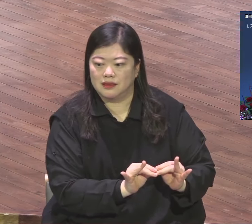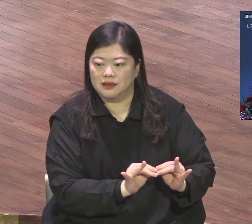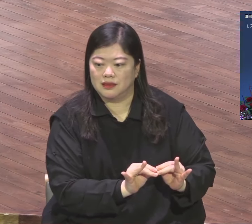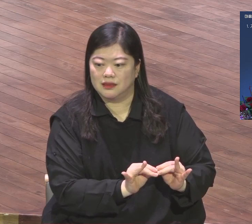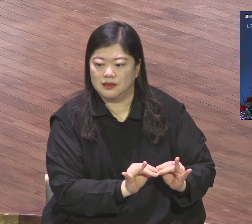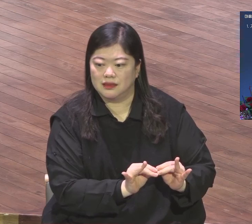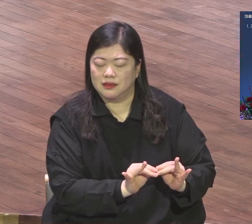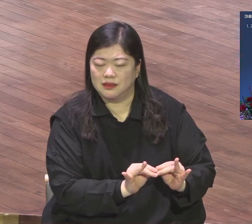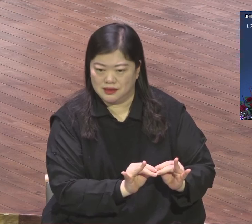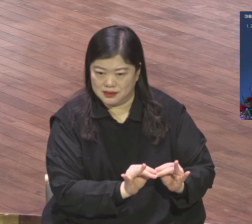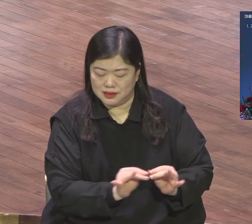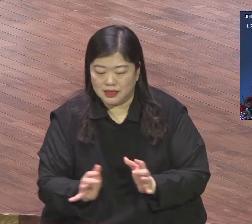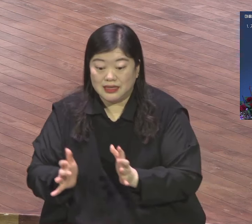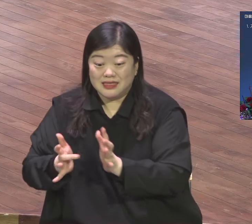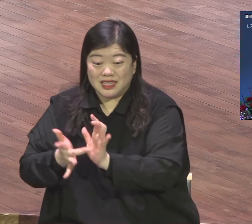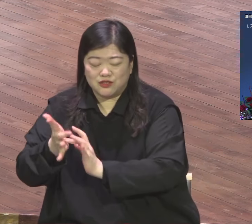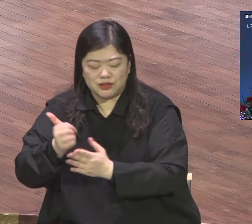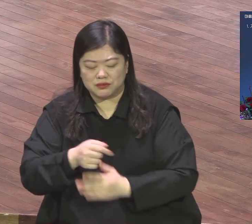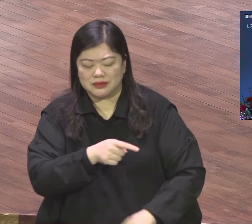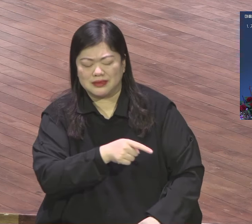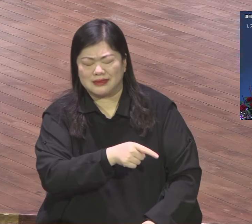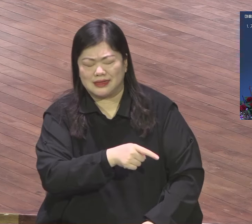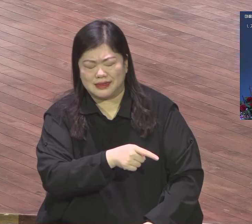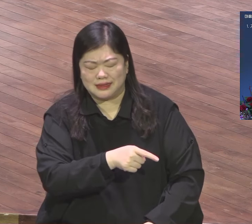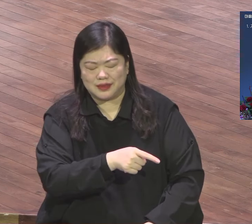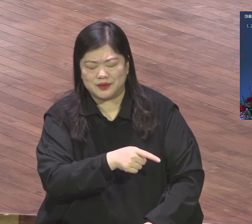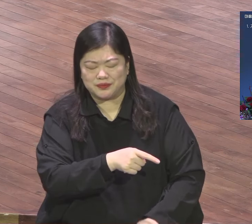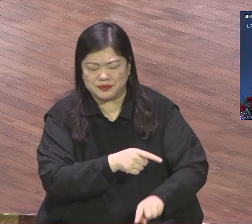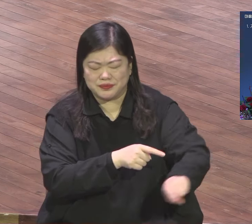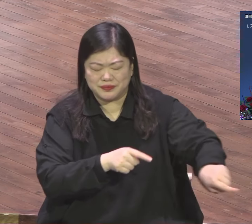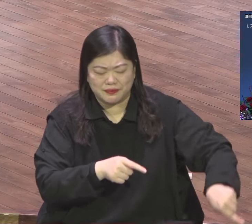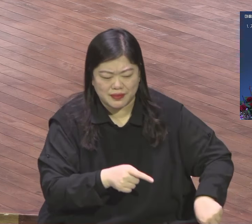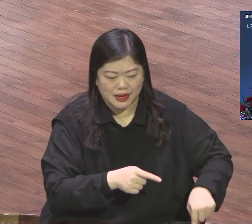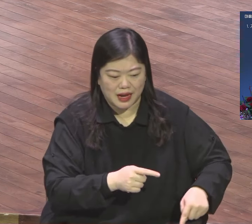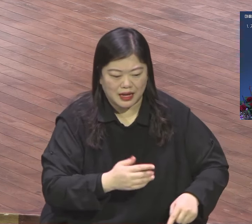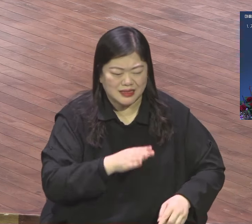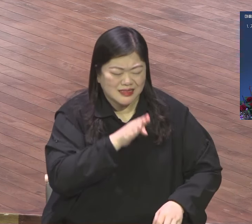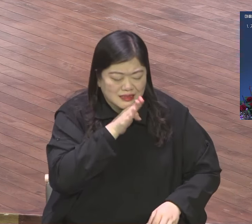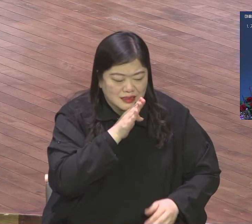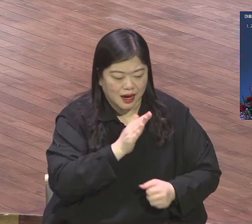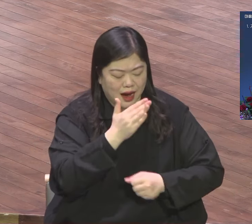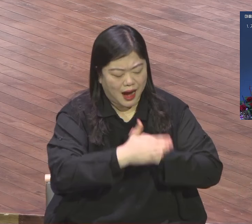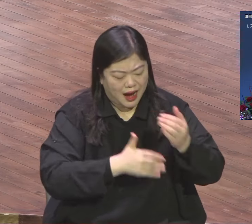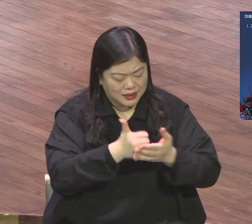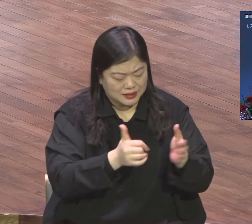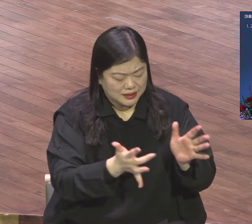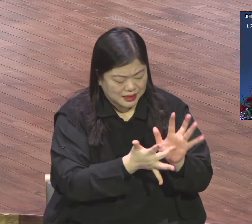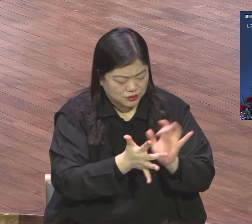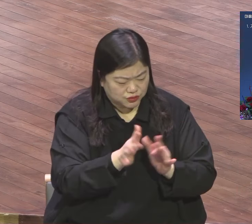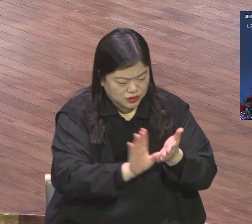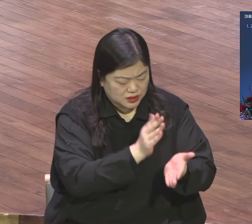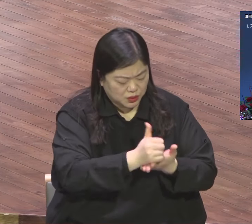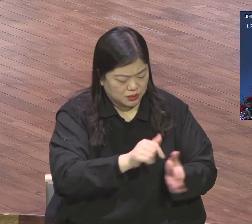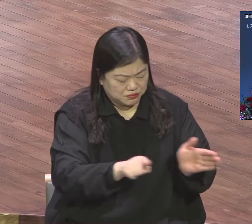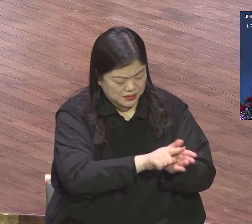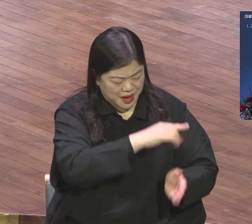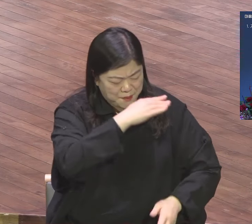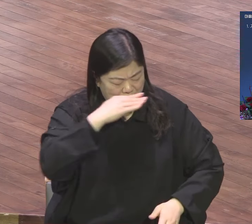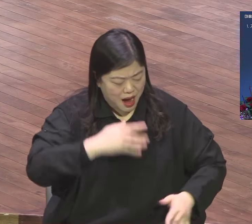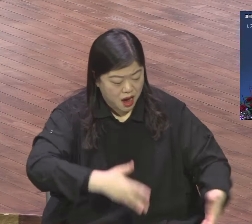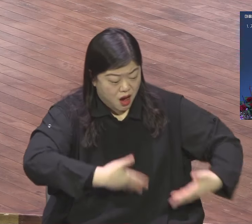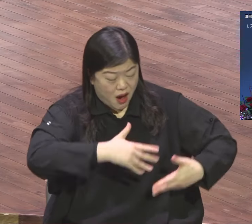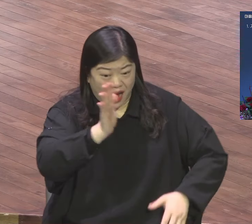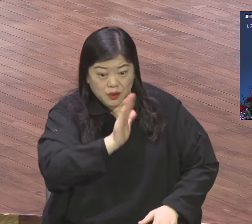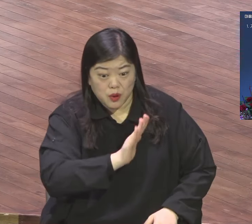정치적 모든 문제, 육신적인 모든 문제를 해결해 주실 것이라고 그렇게 생각을 했던